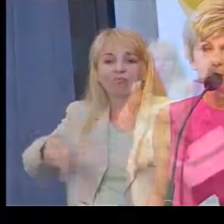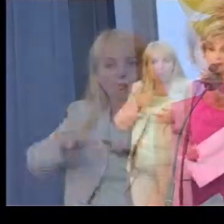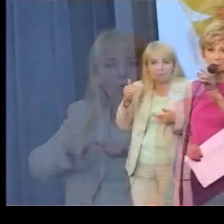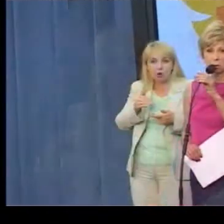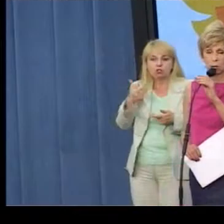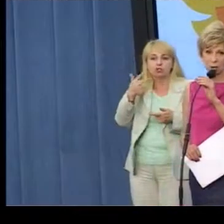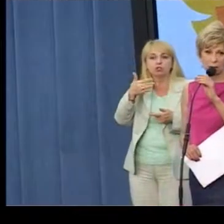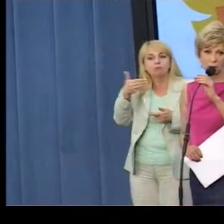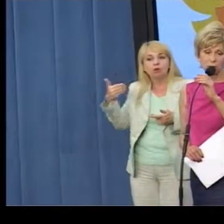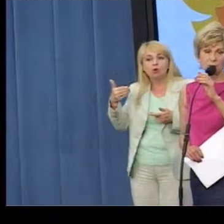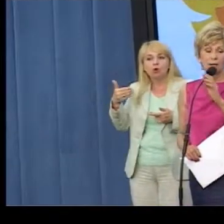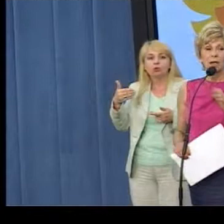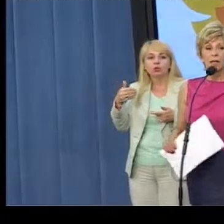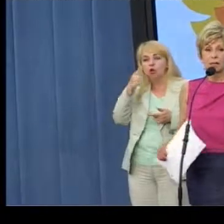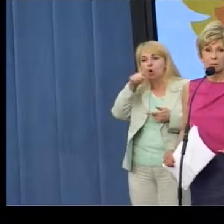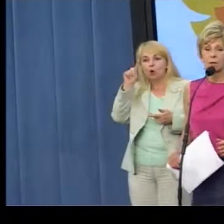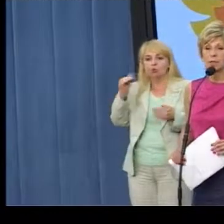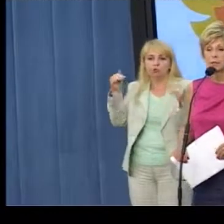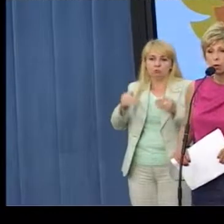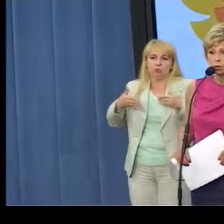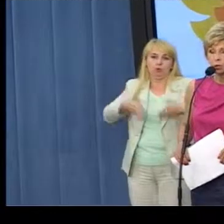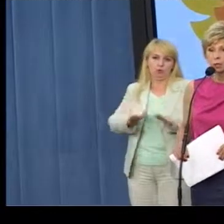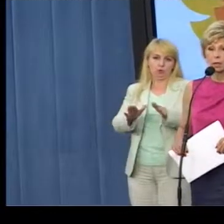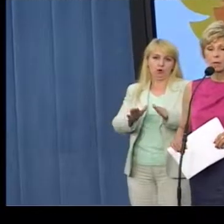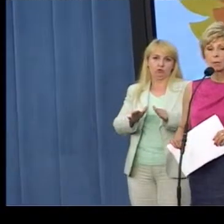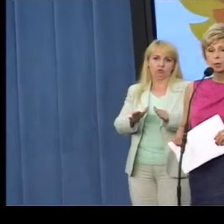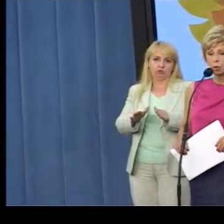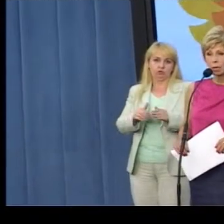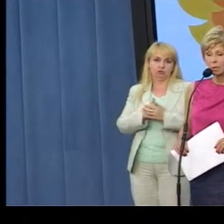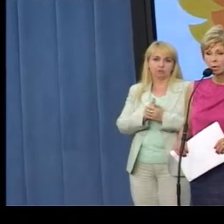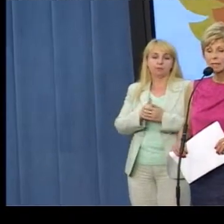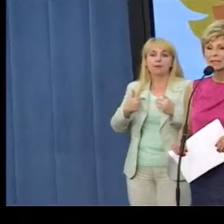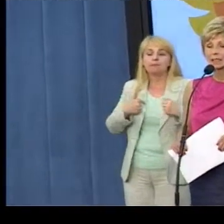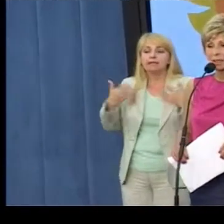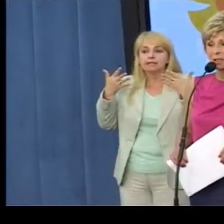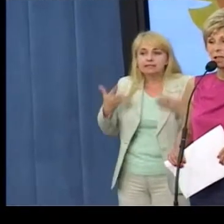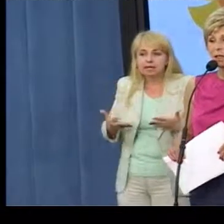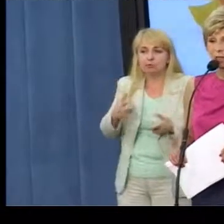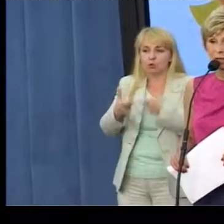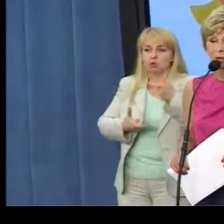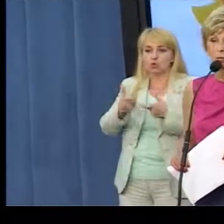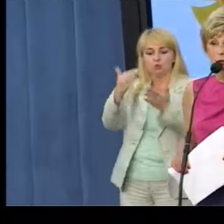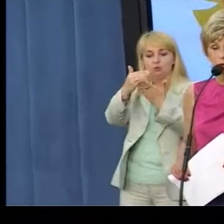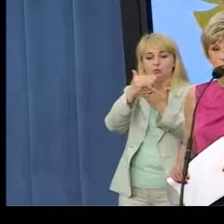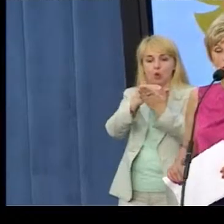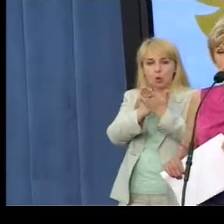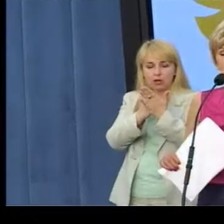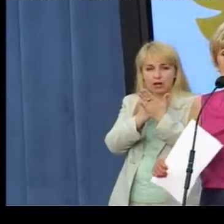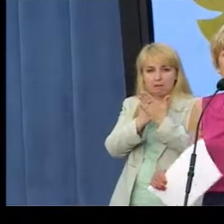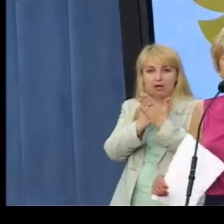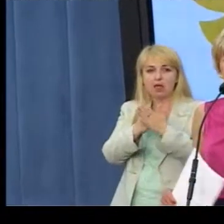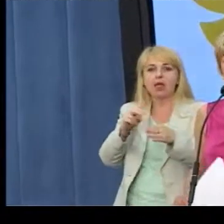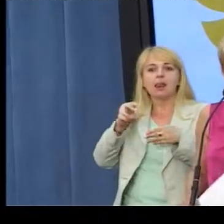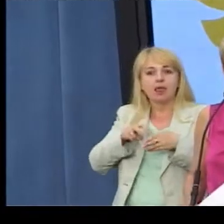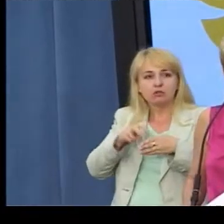nadzorowi. Podsumuję na koniec. Chcemy stworzyć program, strategię leczenia niepłodności. Będzie